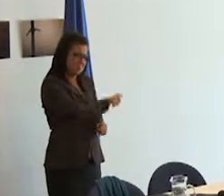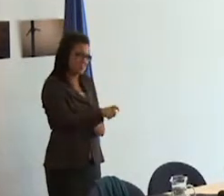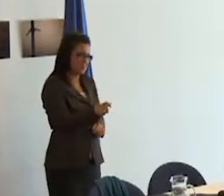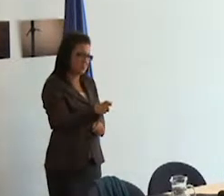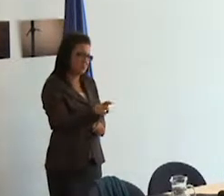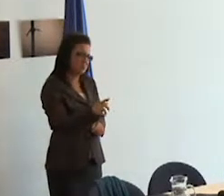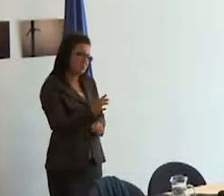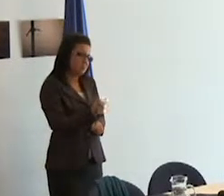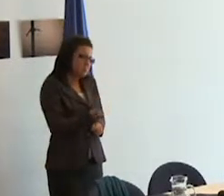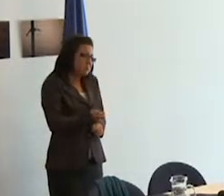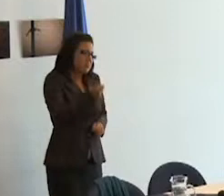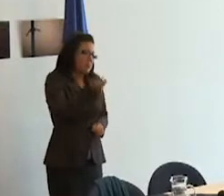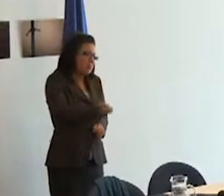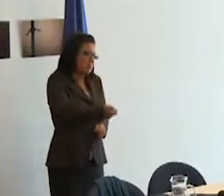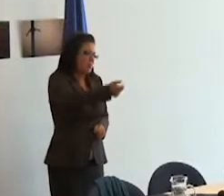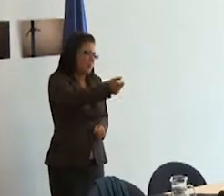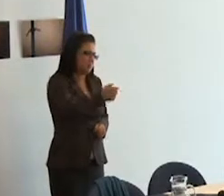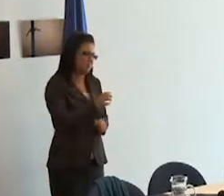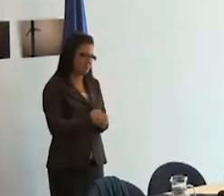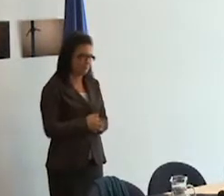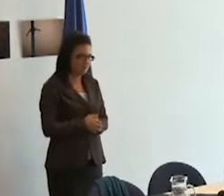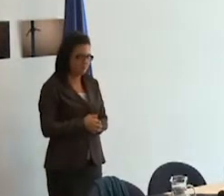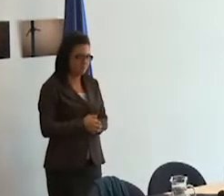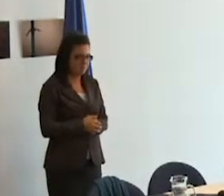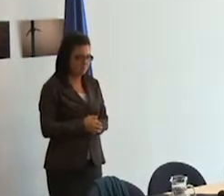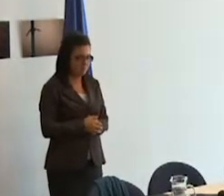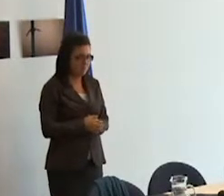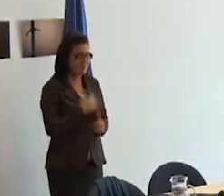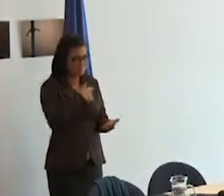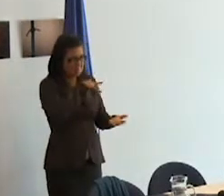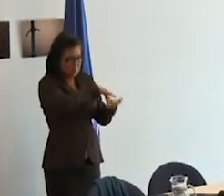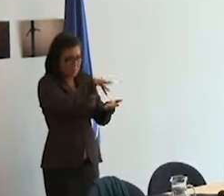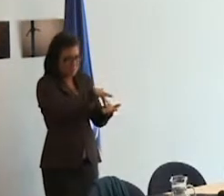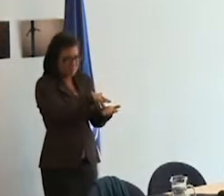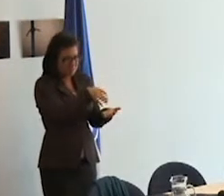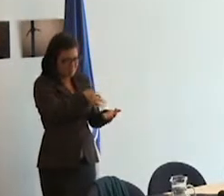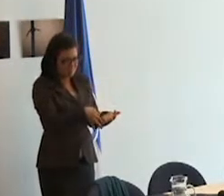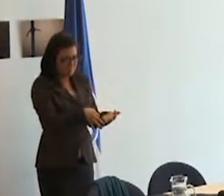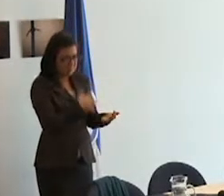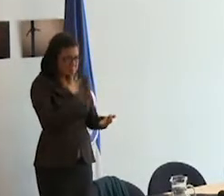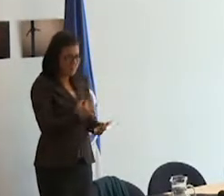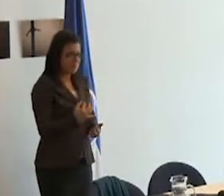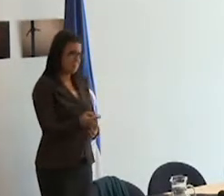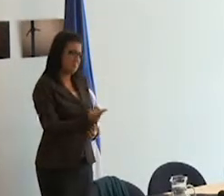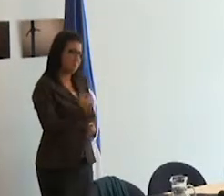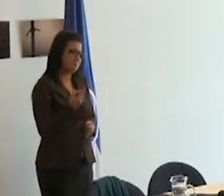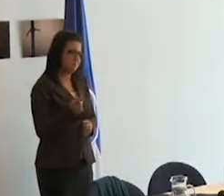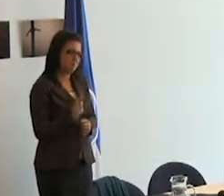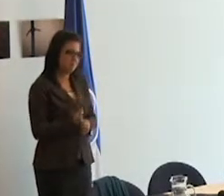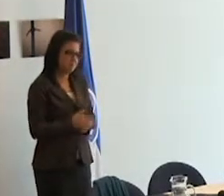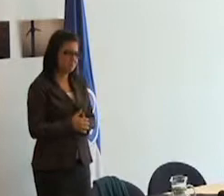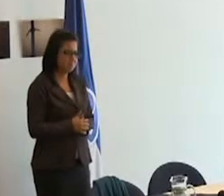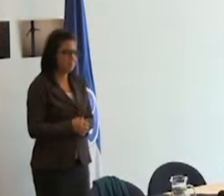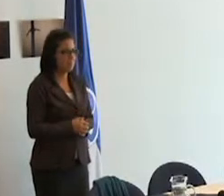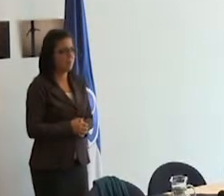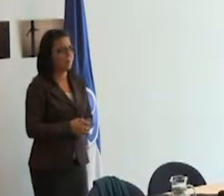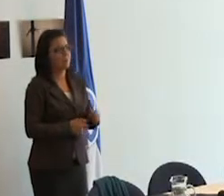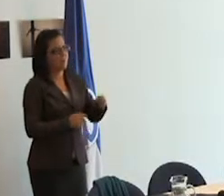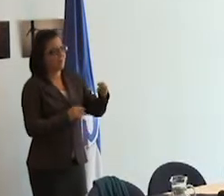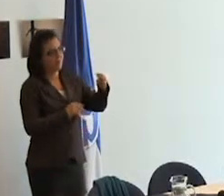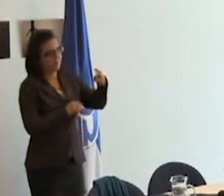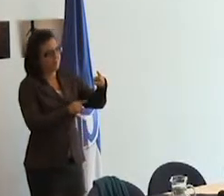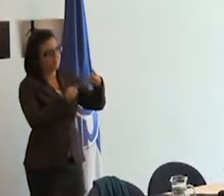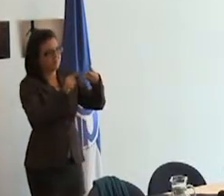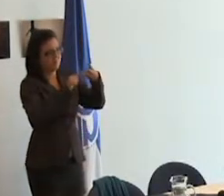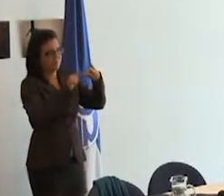fueran transitoriamente, participación que no ha sido plenamente desarrollada. En un tercer